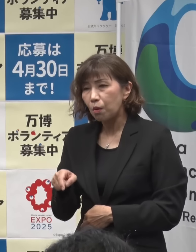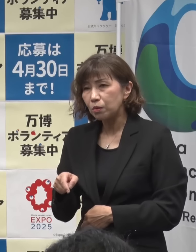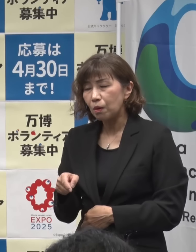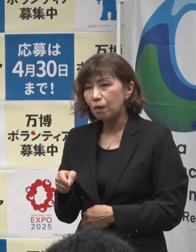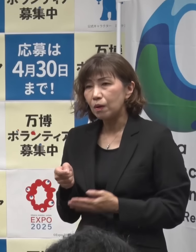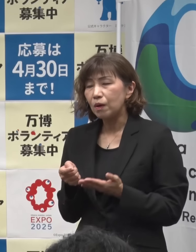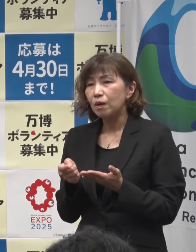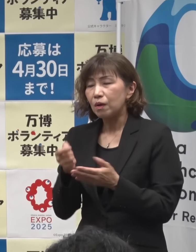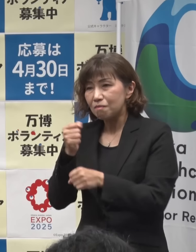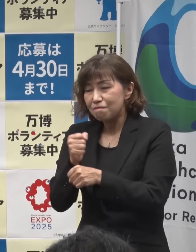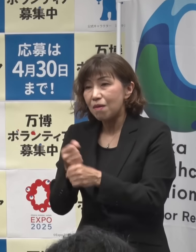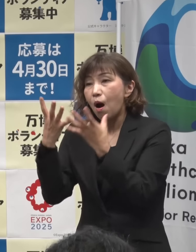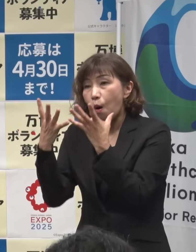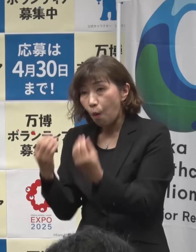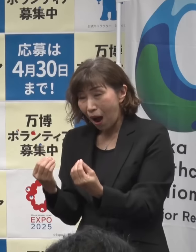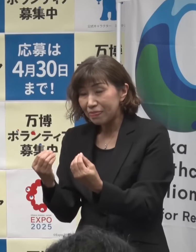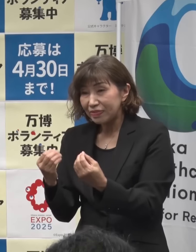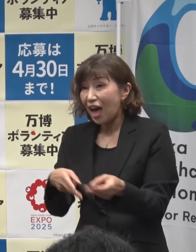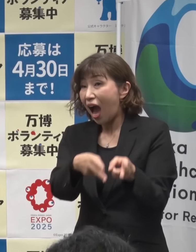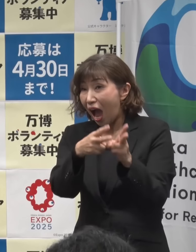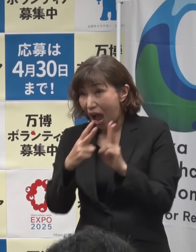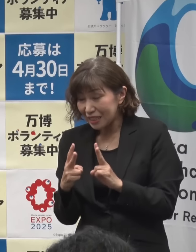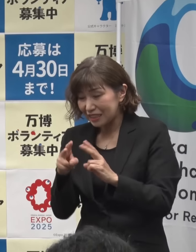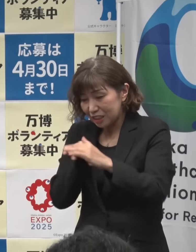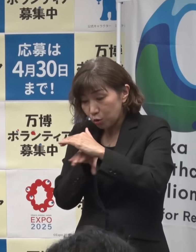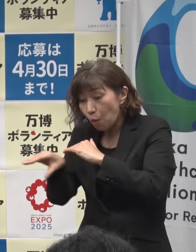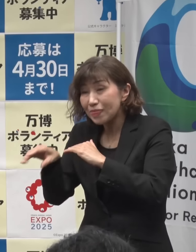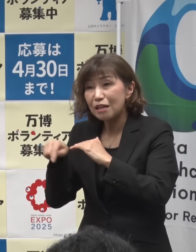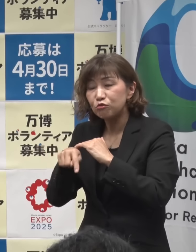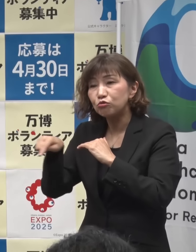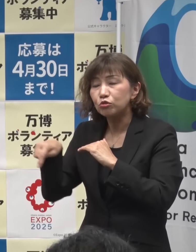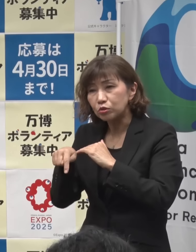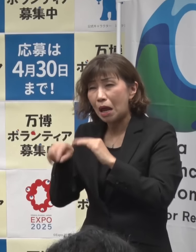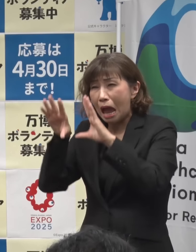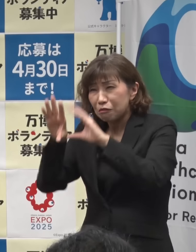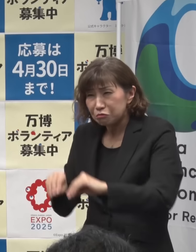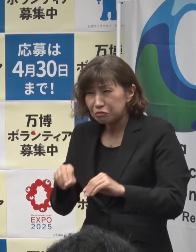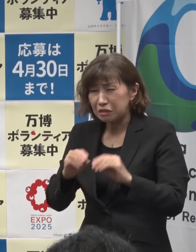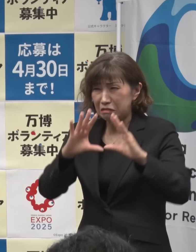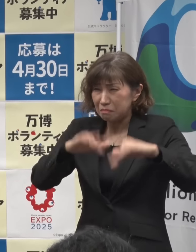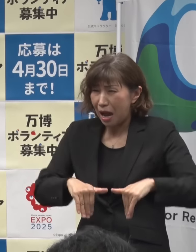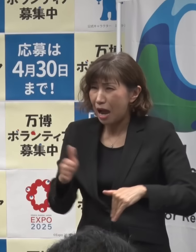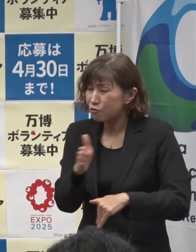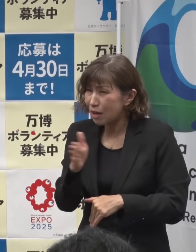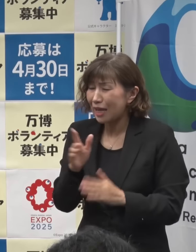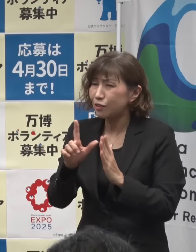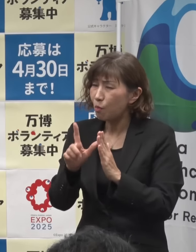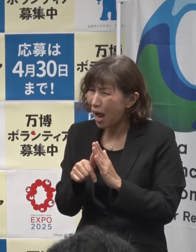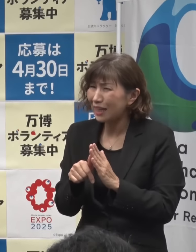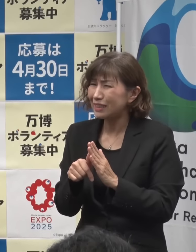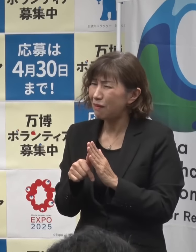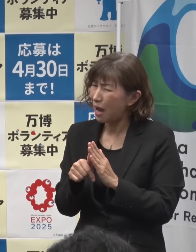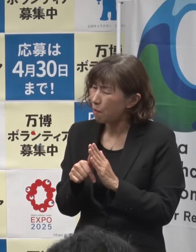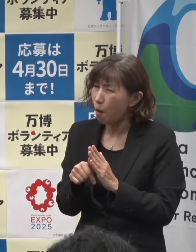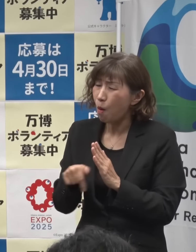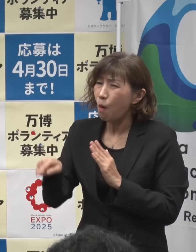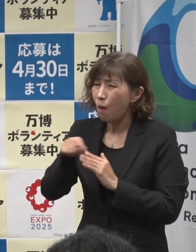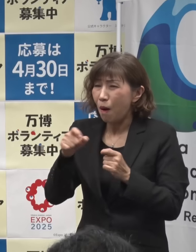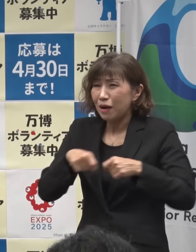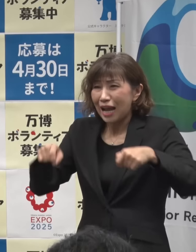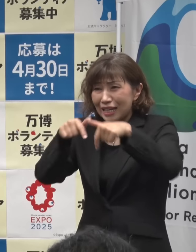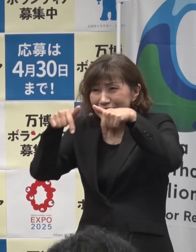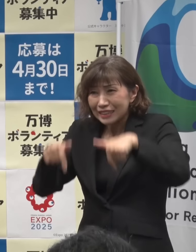完全に完了した橋とかトンネルがいわゆる崩れ落ちるぐらいの大地震が起きた時にはもう夢島というかもう関西